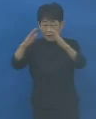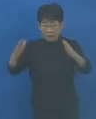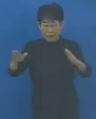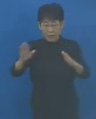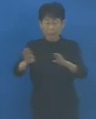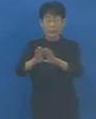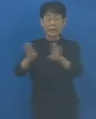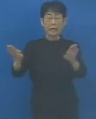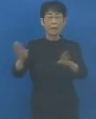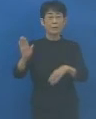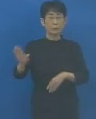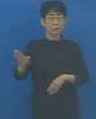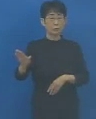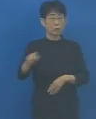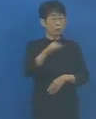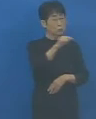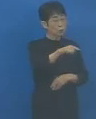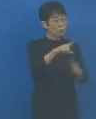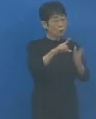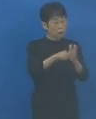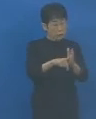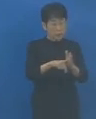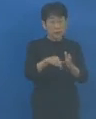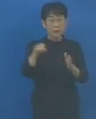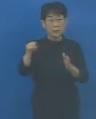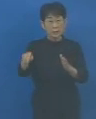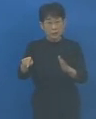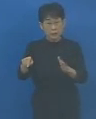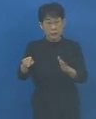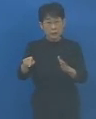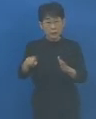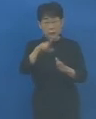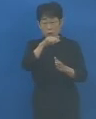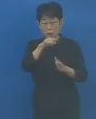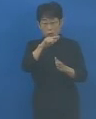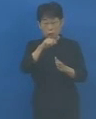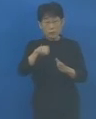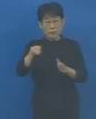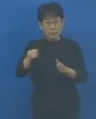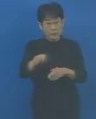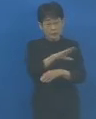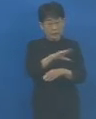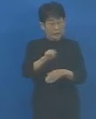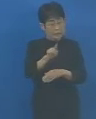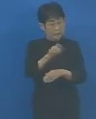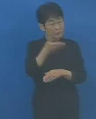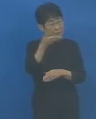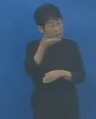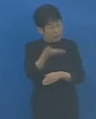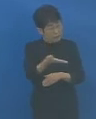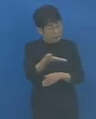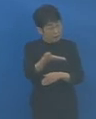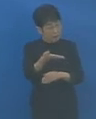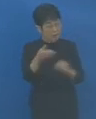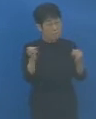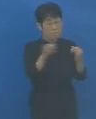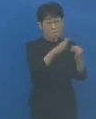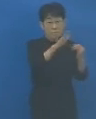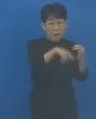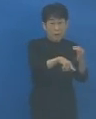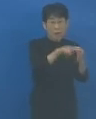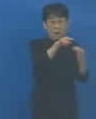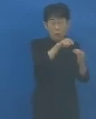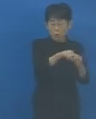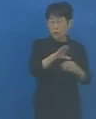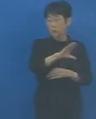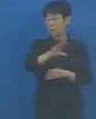ような呼びかけをして、現実にも来ていただいたと、いうことであります。